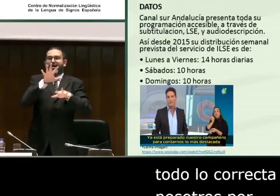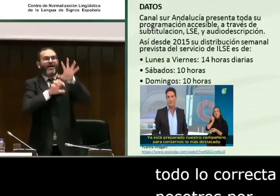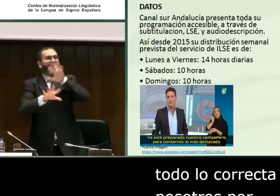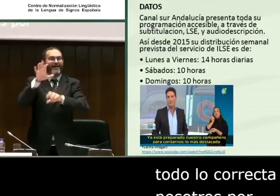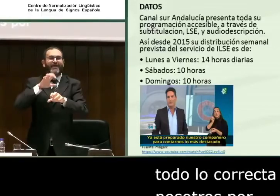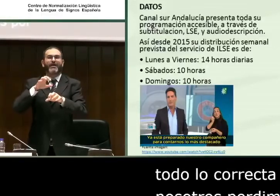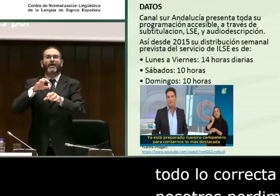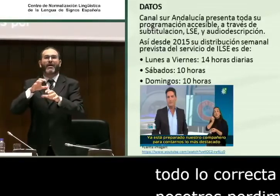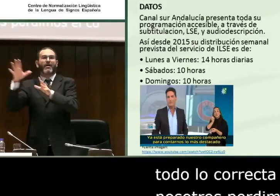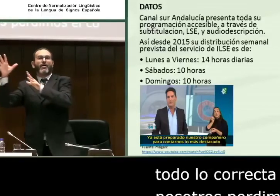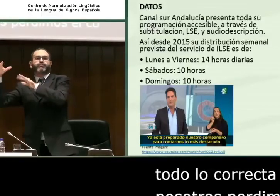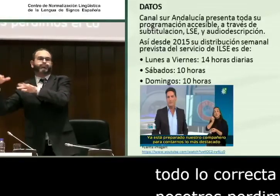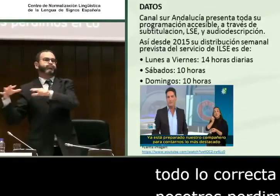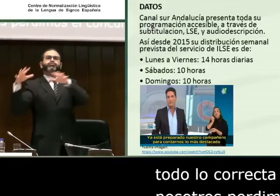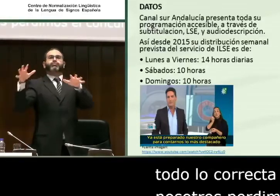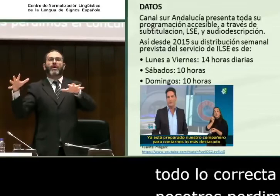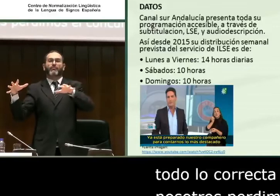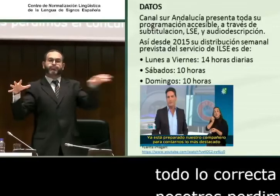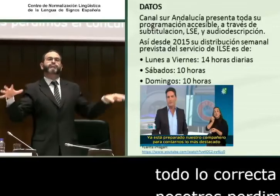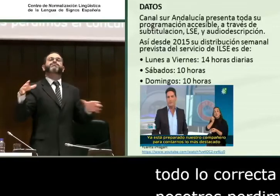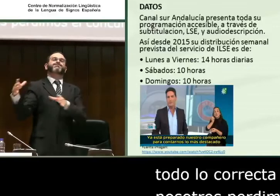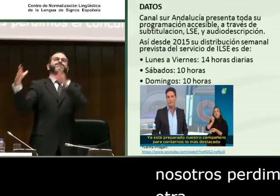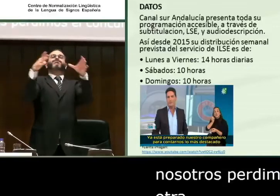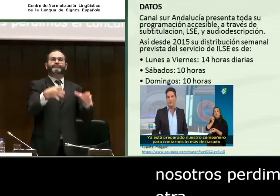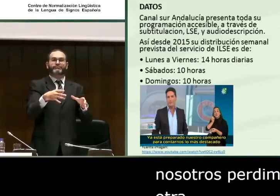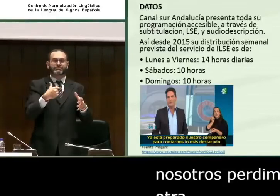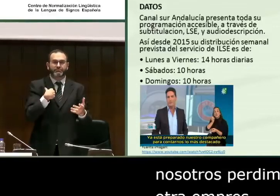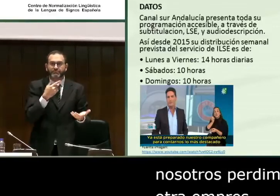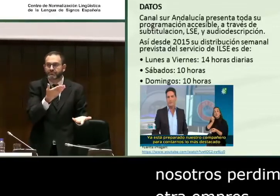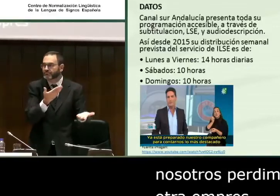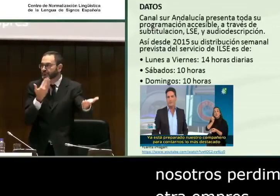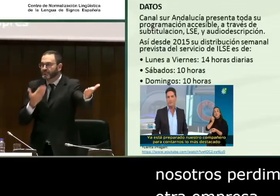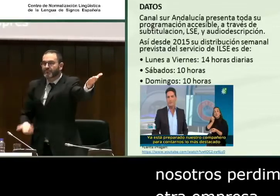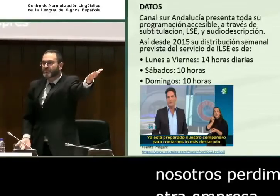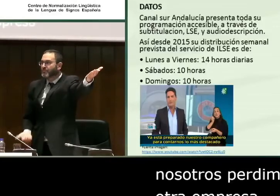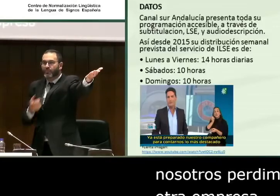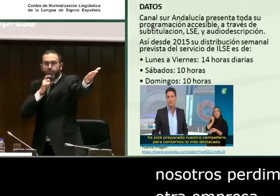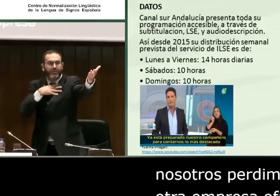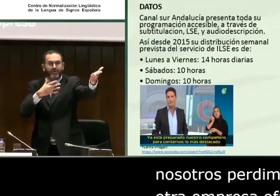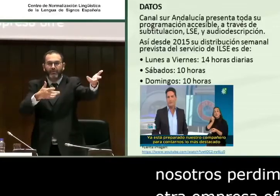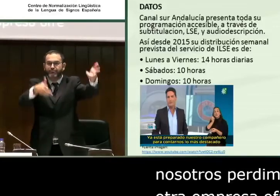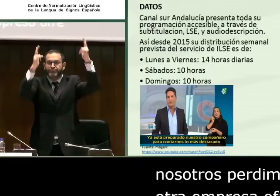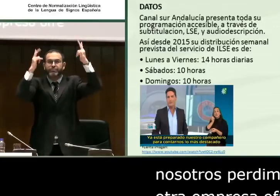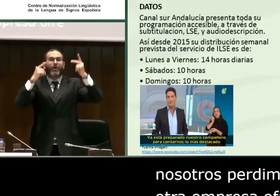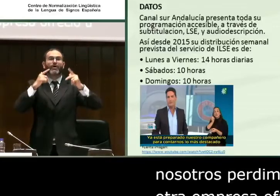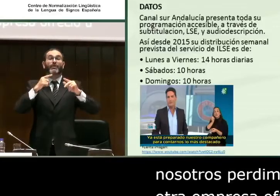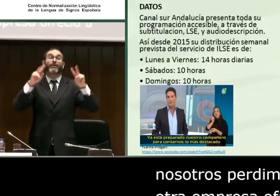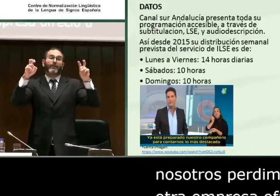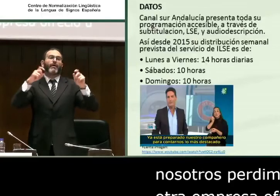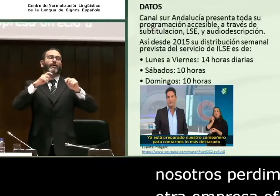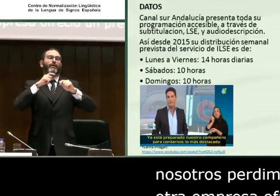pues intérpretes noveles, empezaron también para adquirir experiencia a salir en el